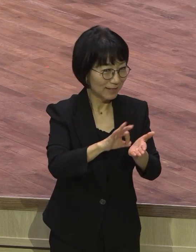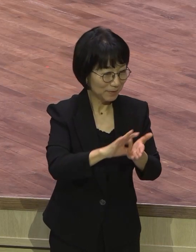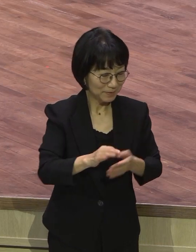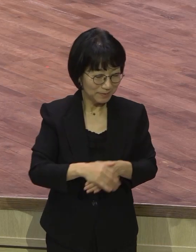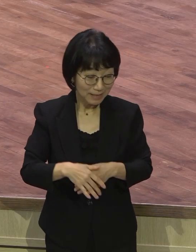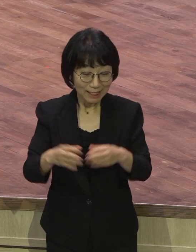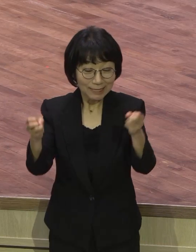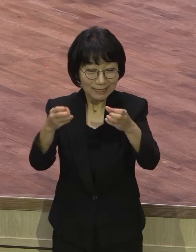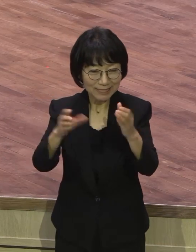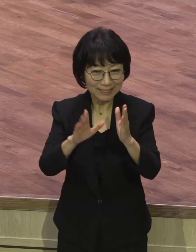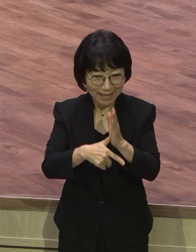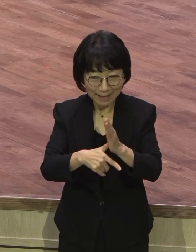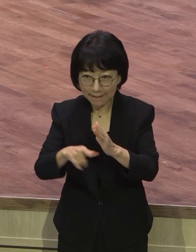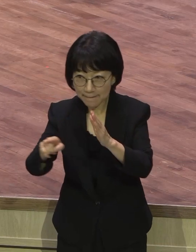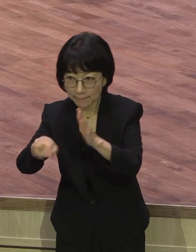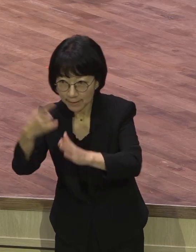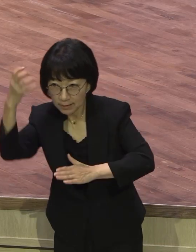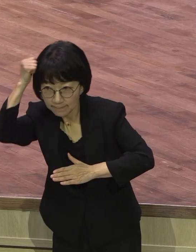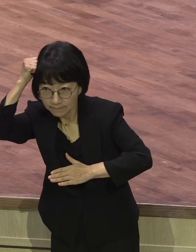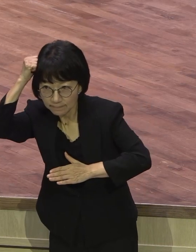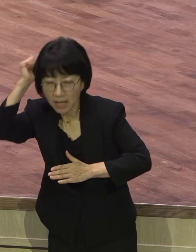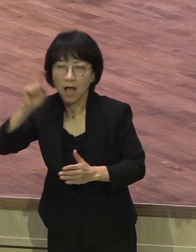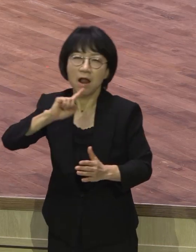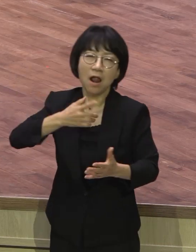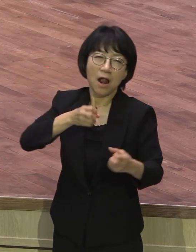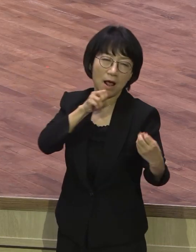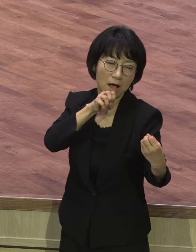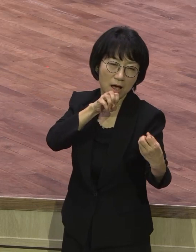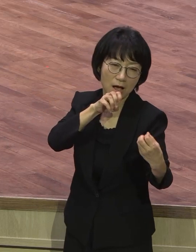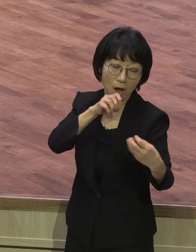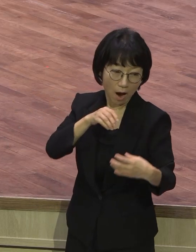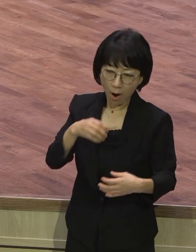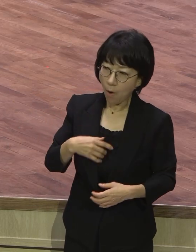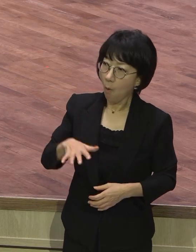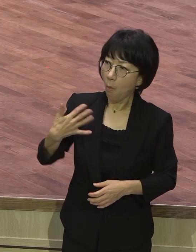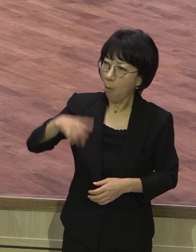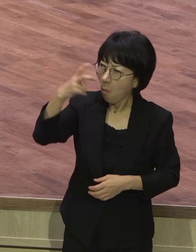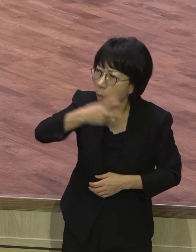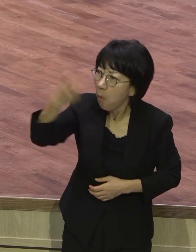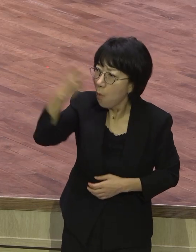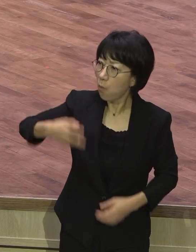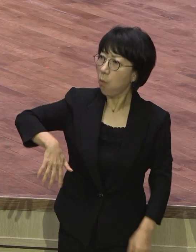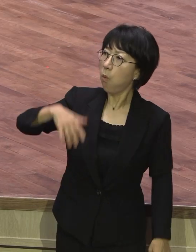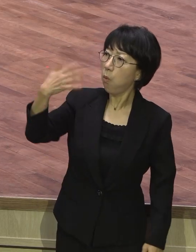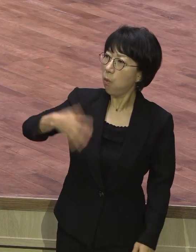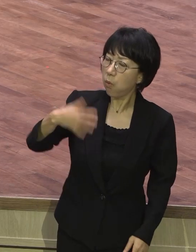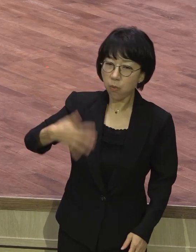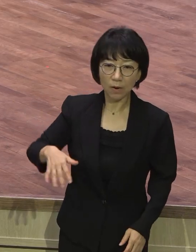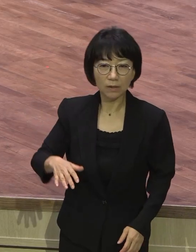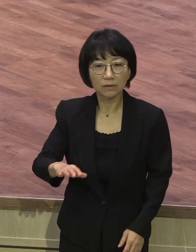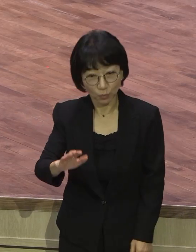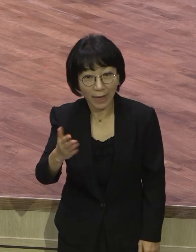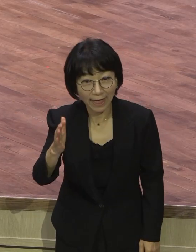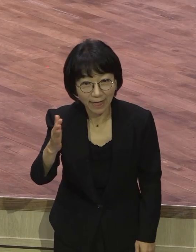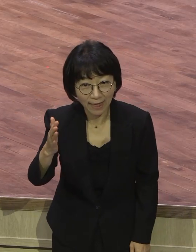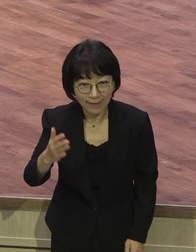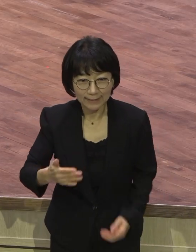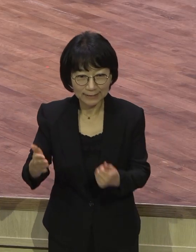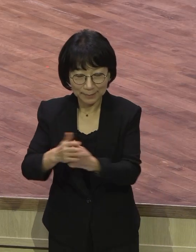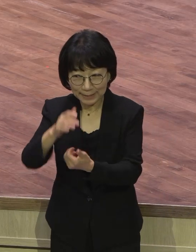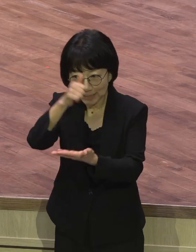대화할 때도 좋아요 백구절만 외워놓으면 졸졸졸졸 그냥 어우 박식하시고 그냥 존경합니다 듣게 돼있어요